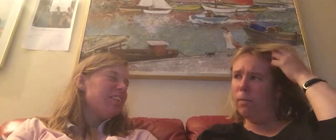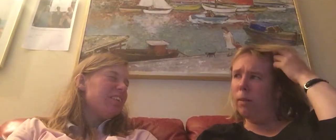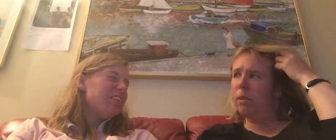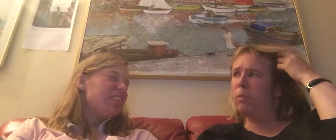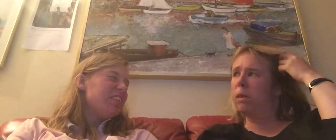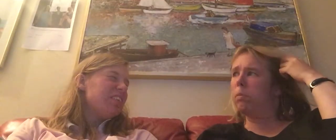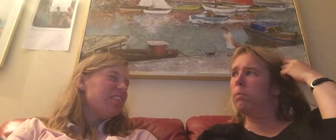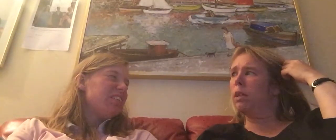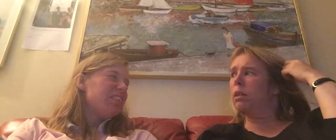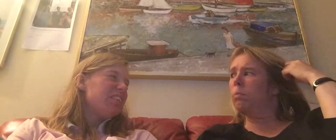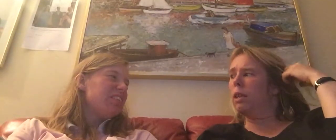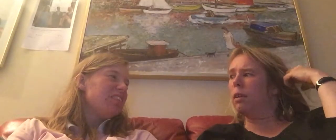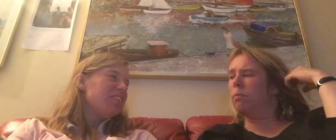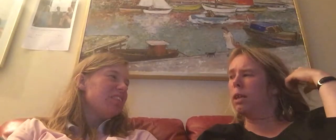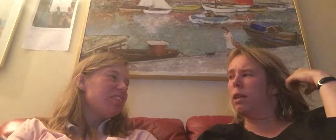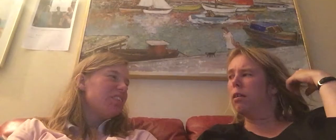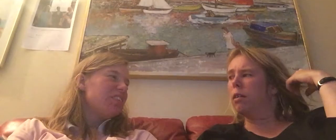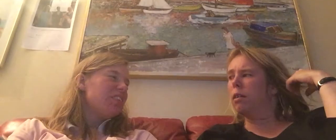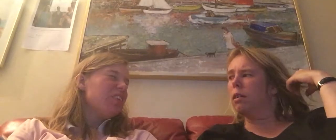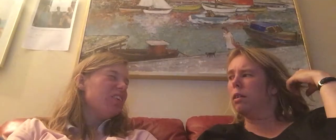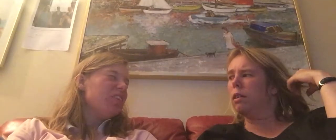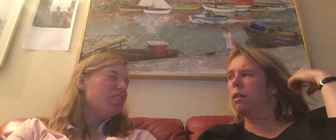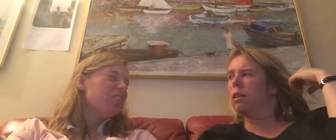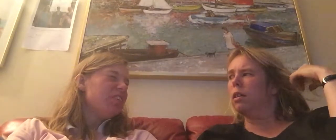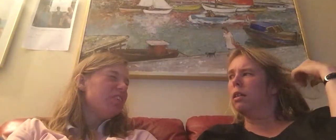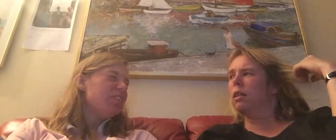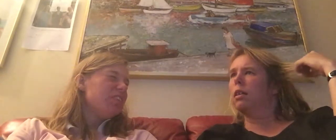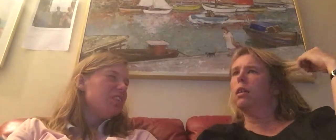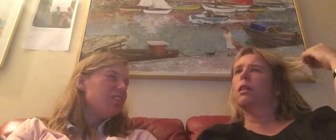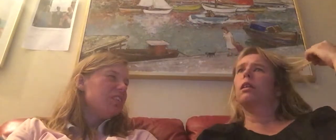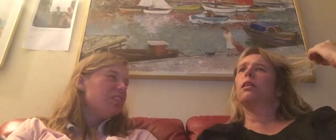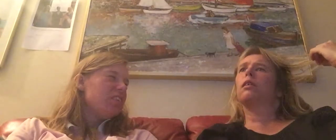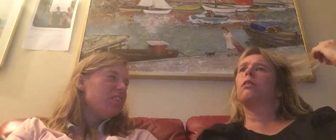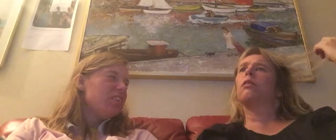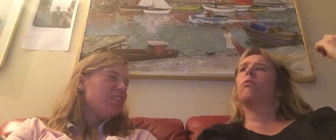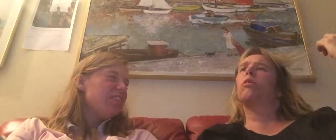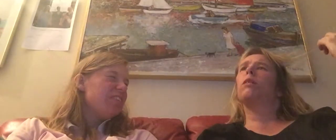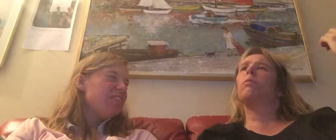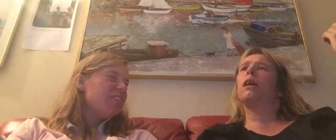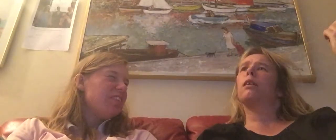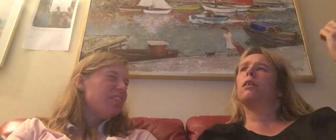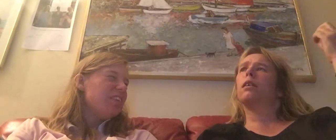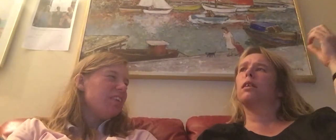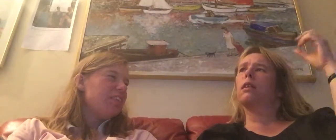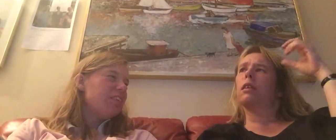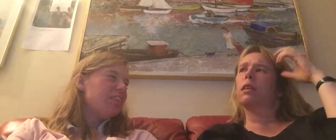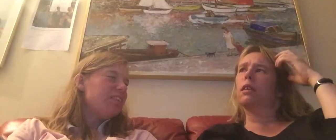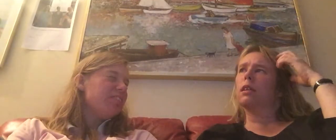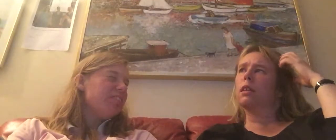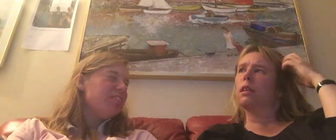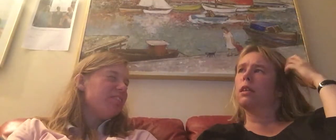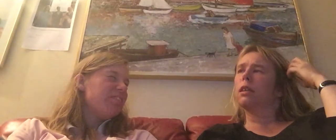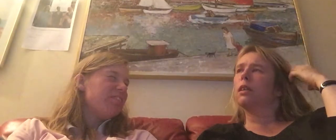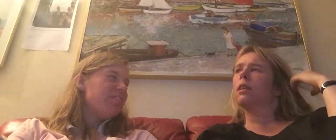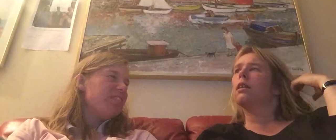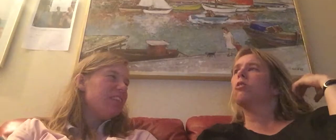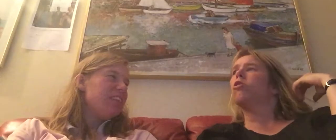Vem slutar på min kör? Ja, hon. Som slutat? Ja. Minna,